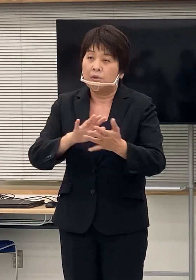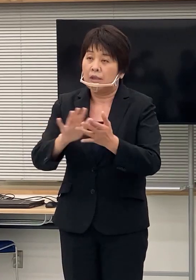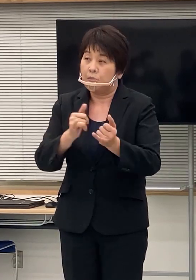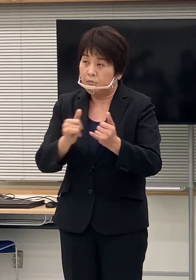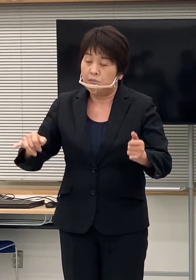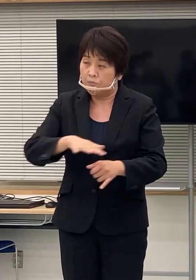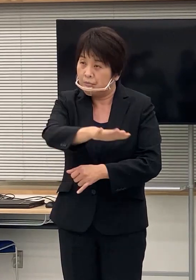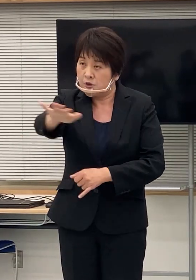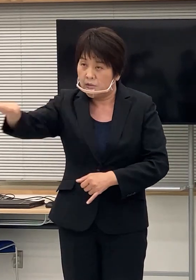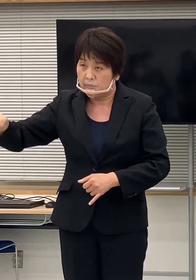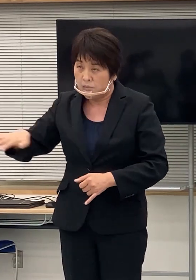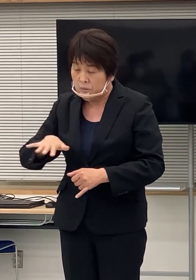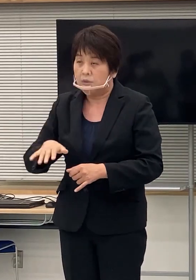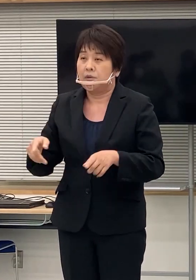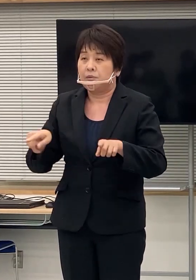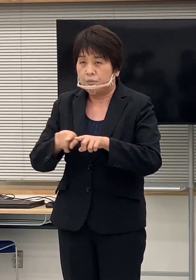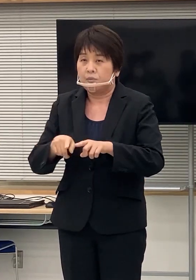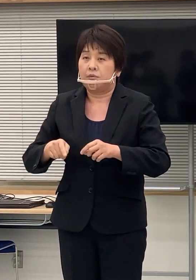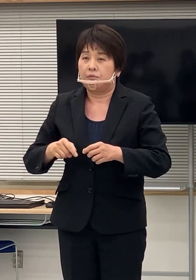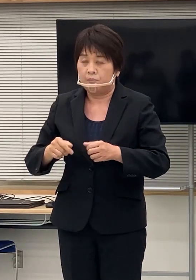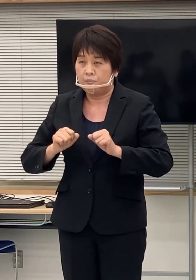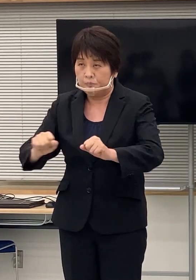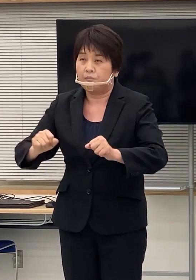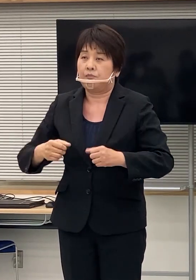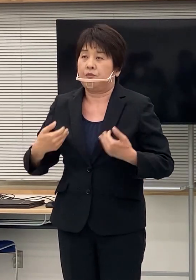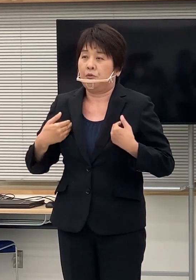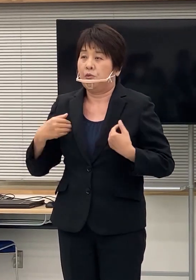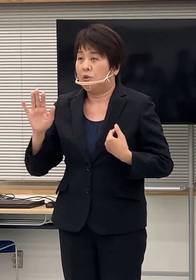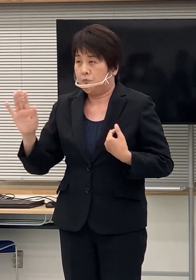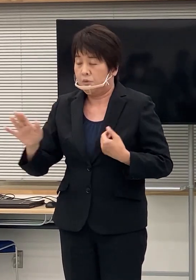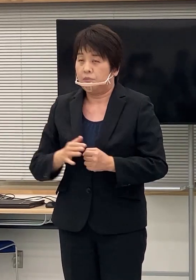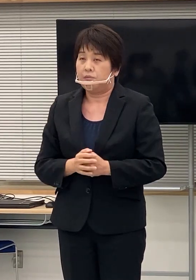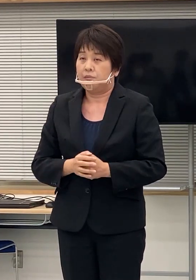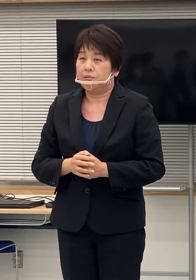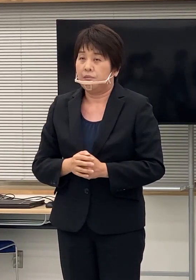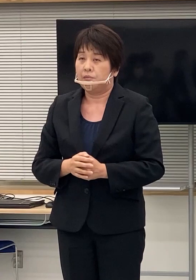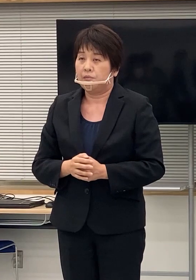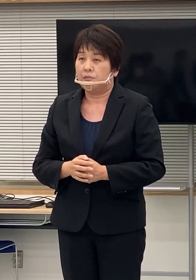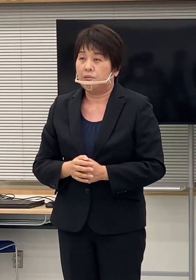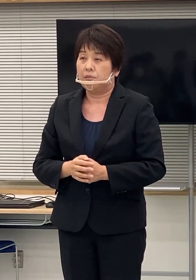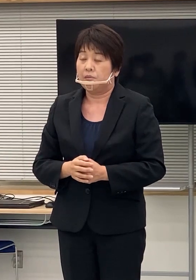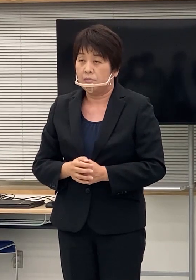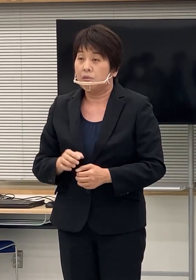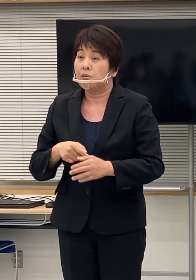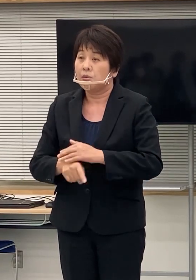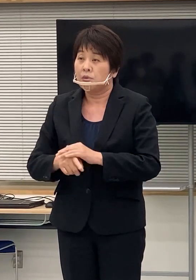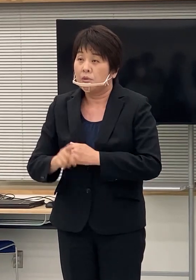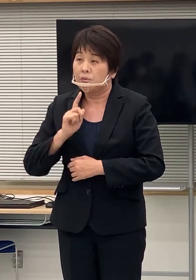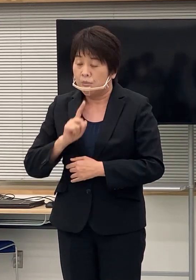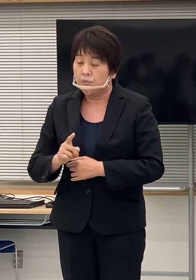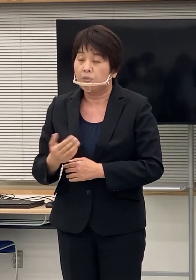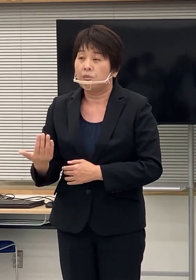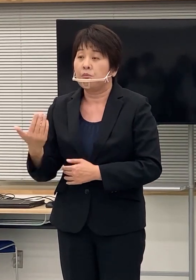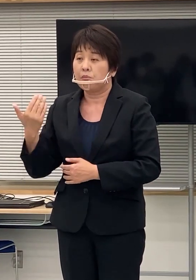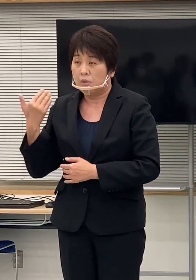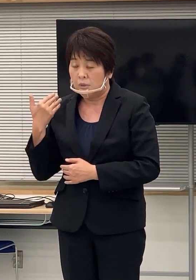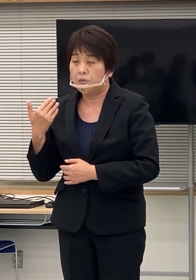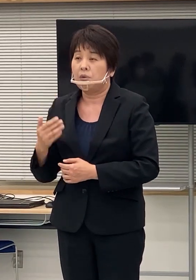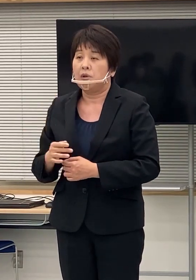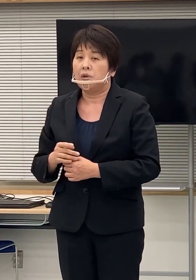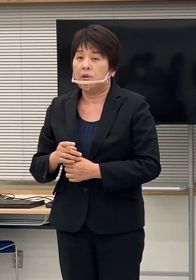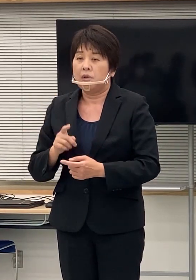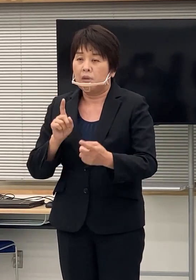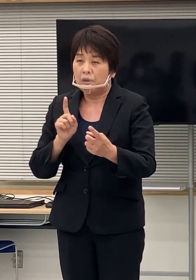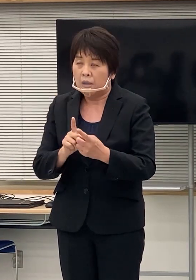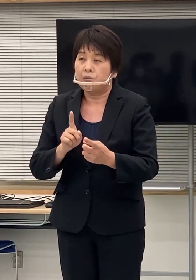べての皆様がコミットをする必要があります。なぜならば、先ほど申し上げた通り、これまでは接触機会